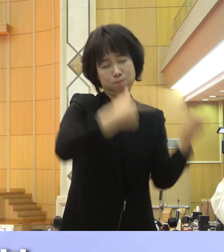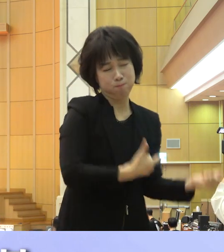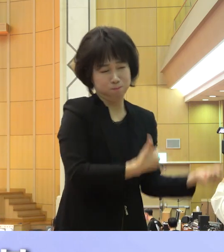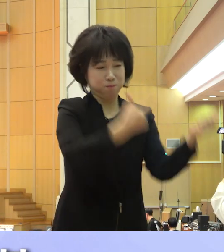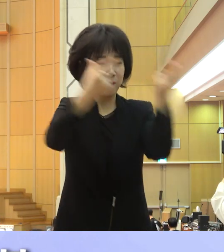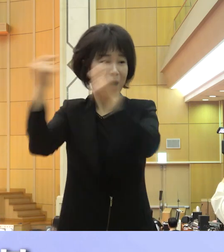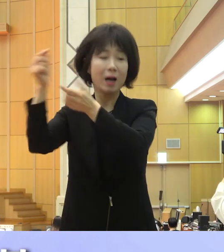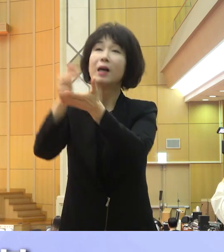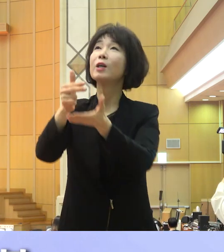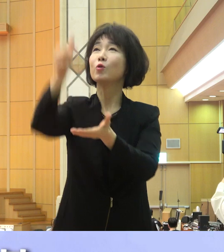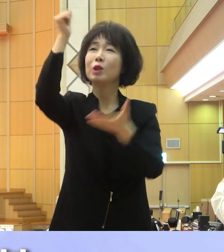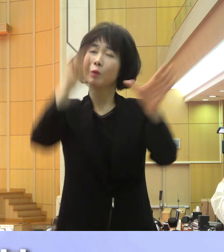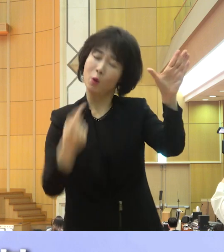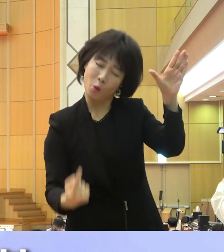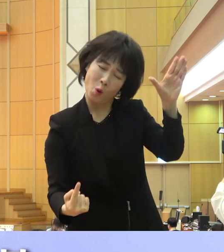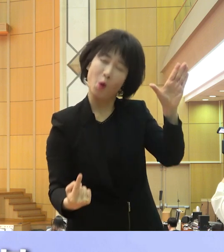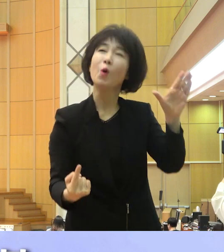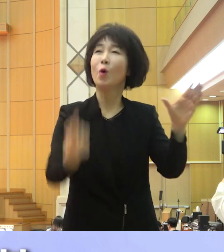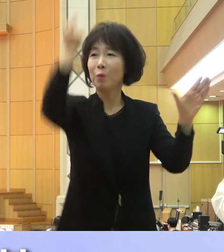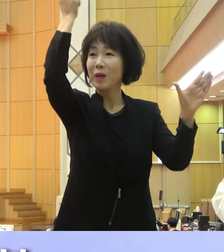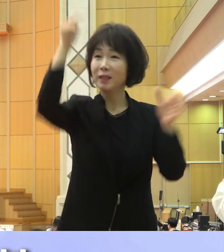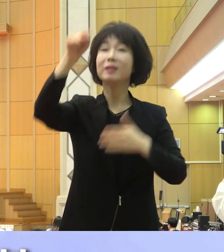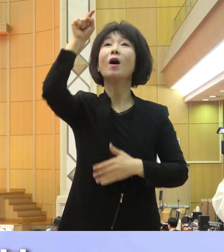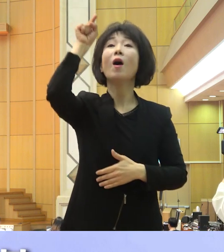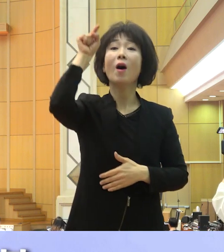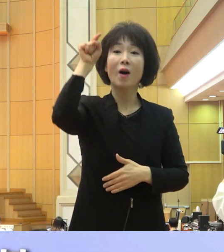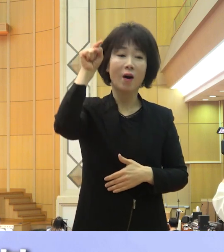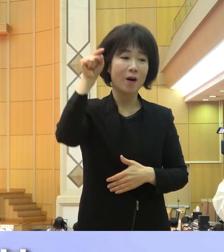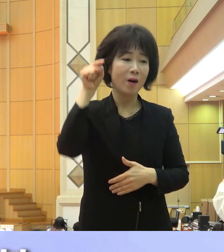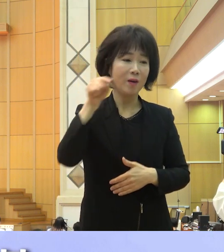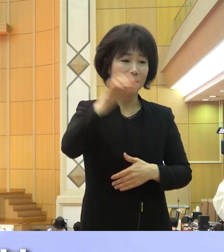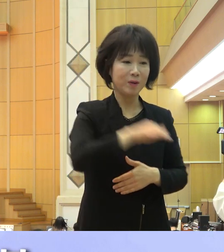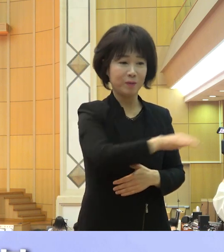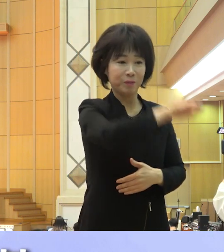모아 주님을 높이는 것. 우리